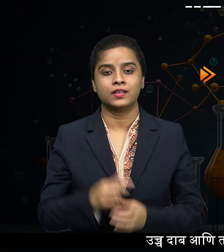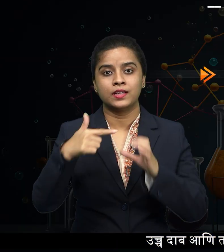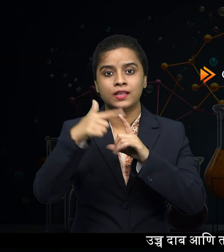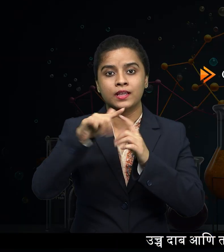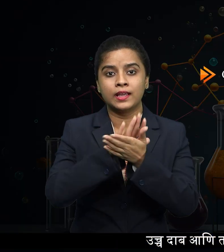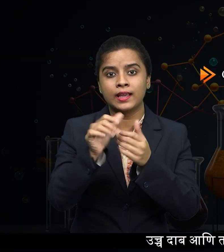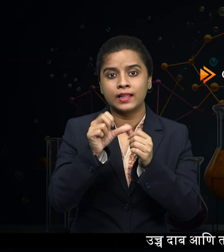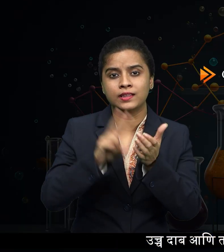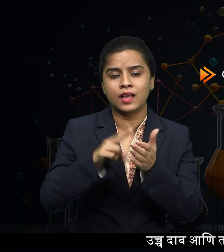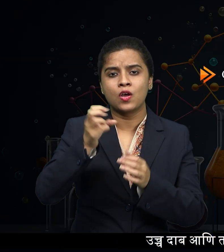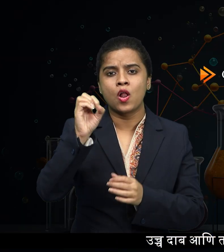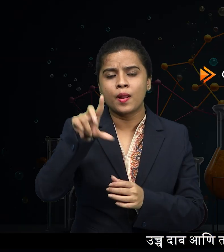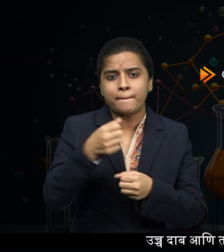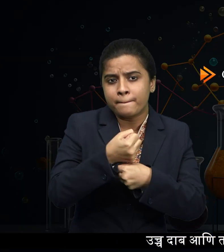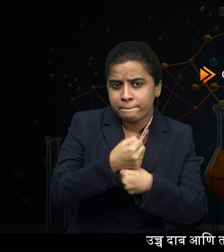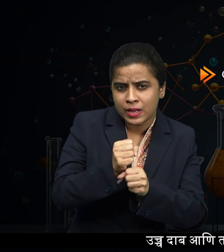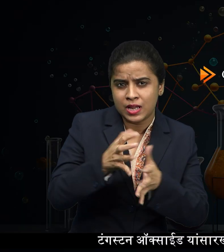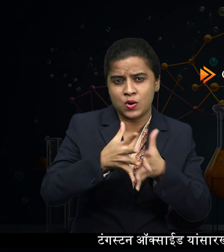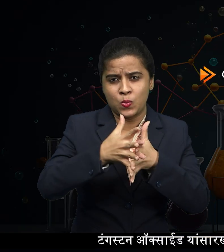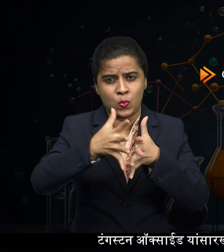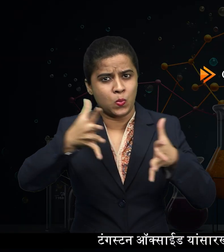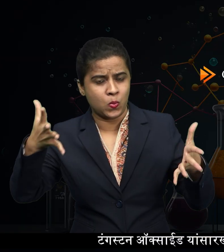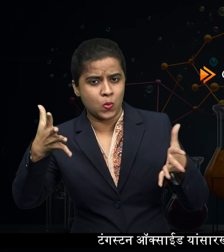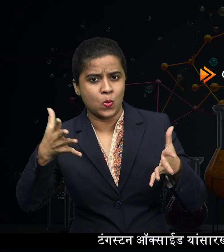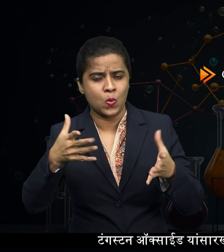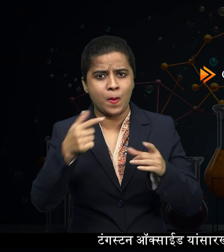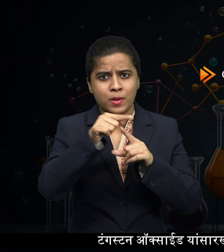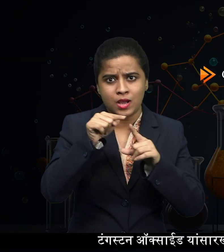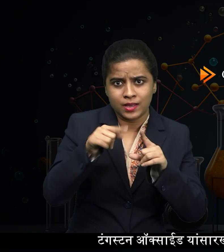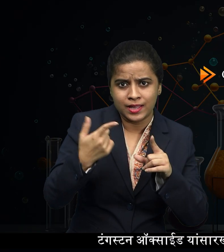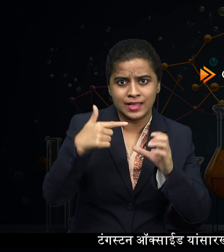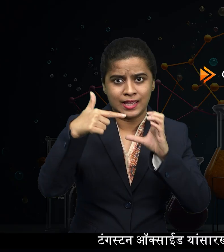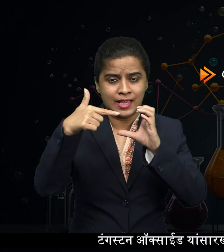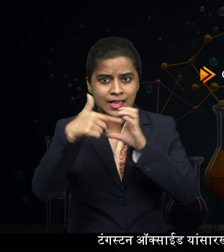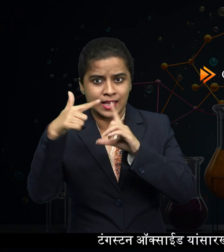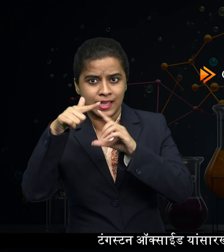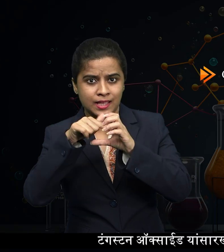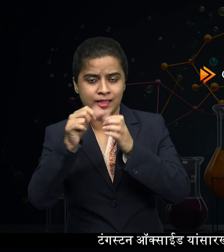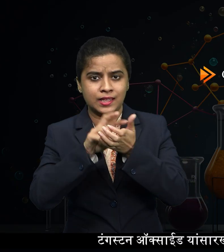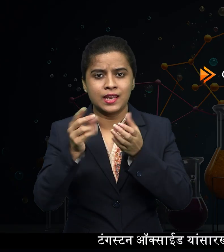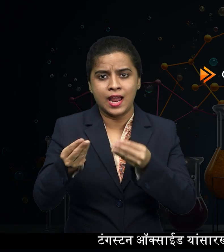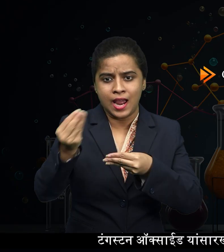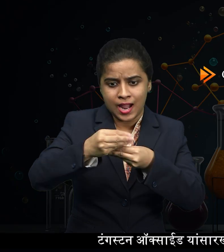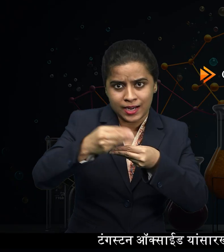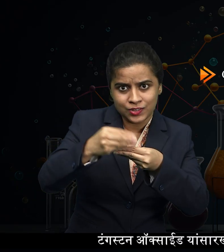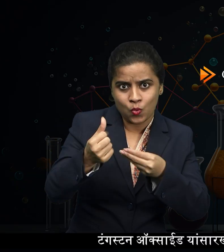उच्च दाब आणि तापमानात फॉस्फरस पेंटॉक्साइड, टंगस्टन ऑक्साईड यांसारखे उत्प्रेरकांच्या उपस्थितीत